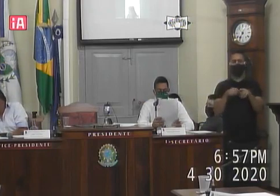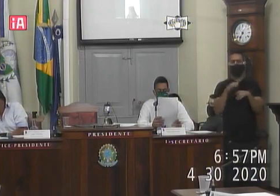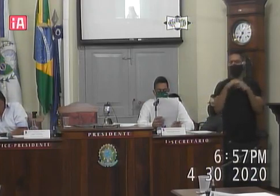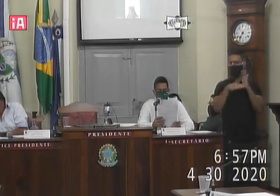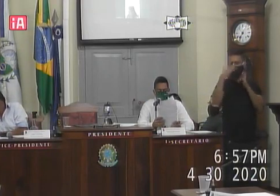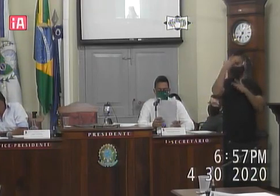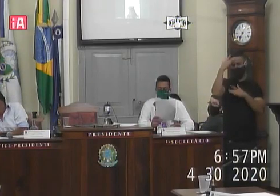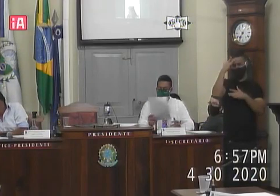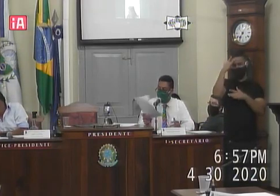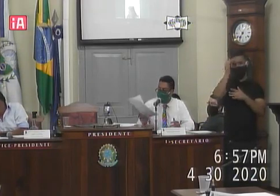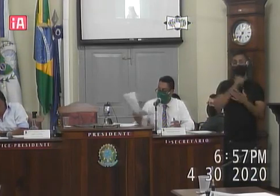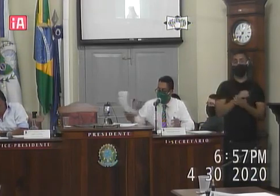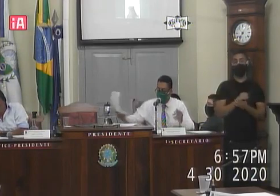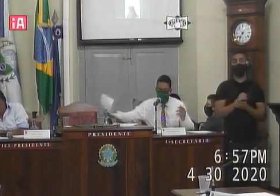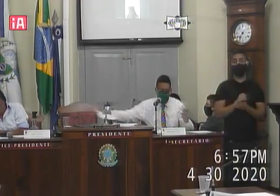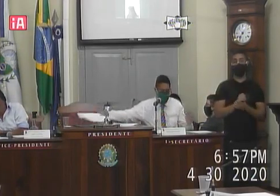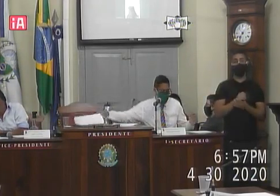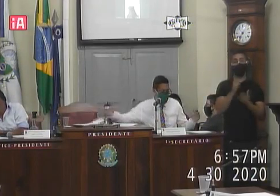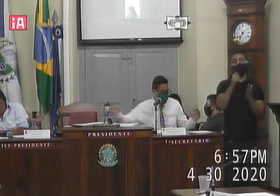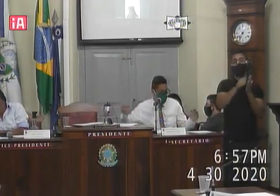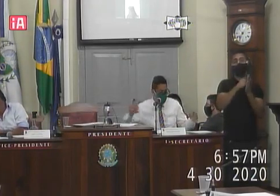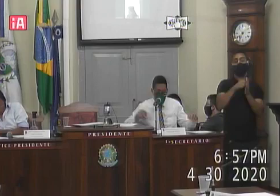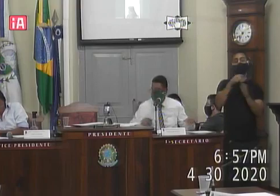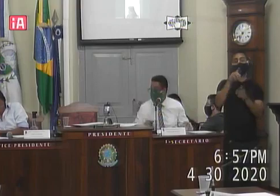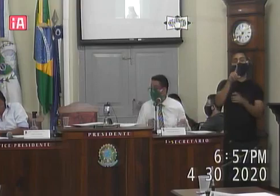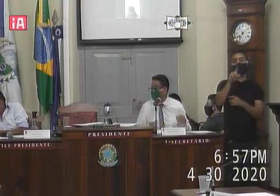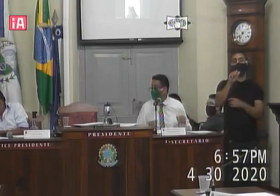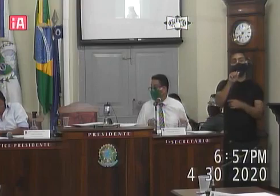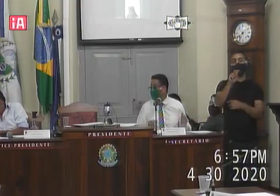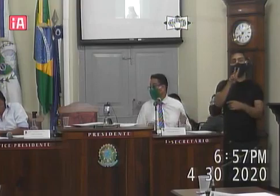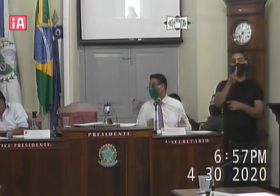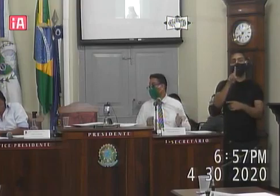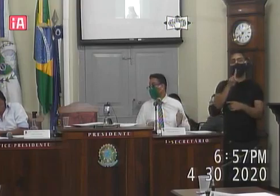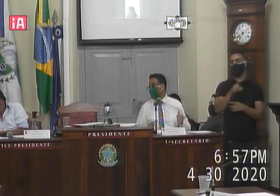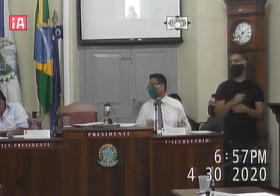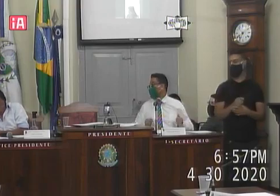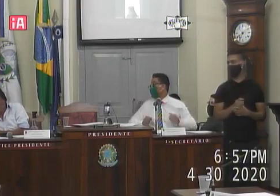moradores. Sala de sessões, 30 de abril, vereador David Nogueira.